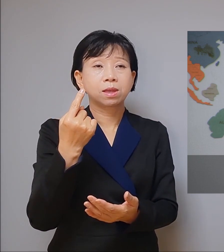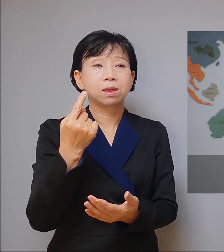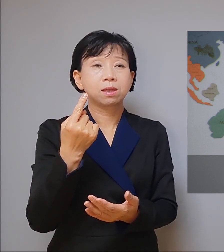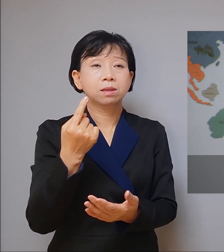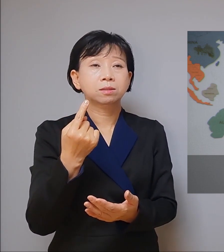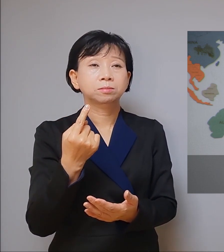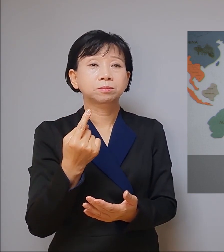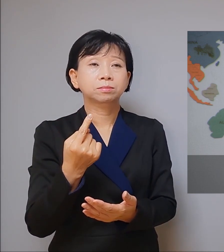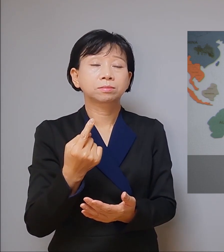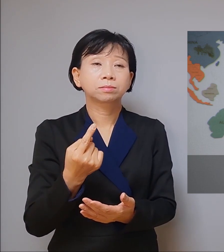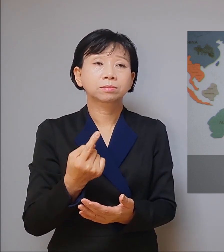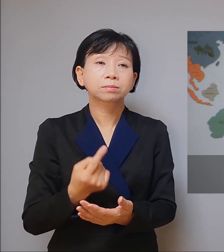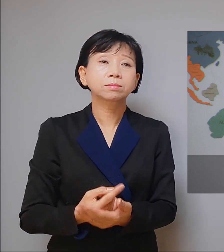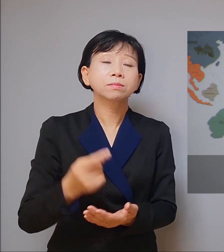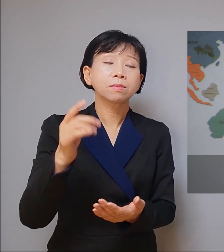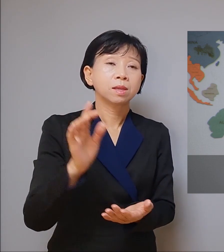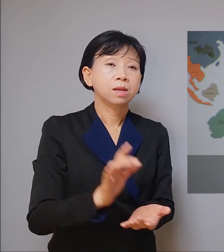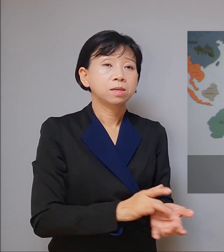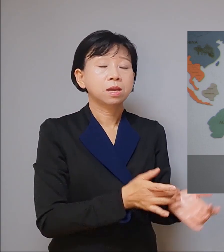다가오네.